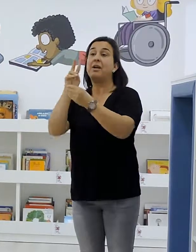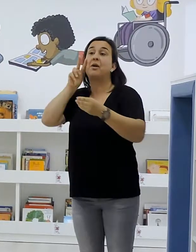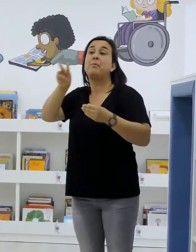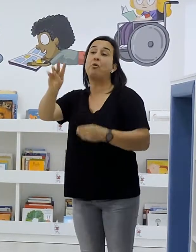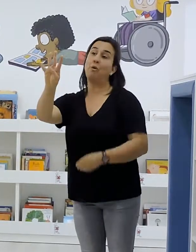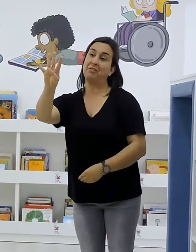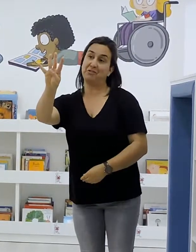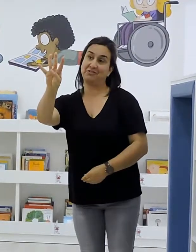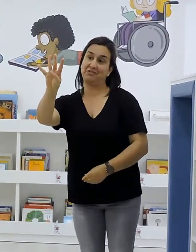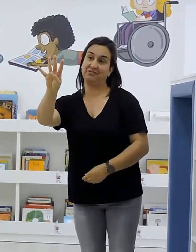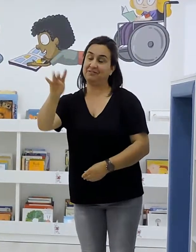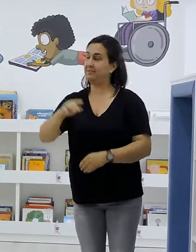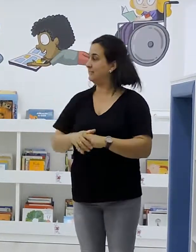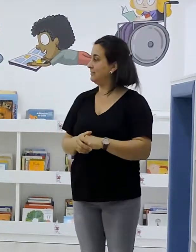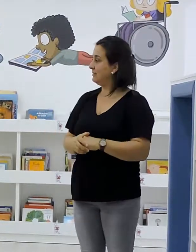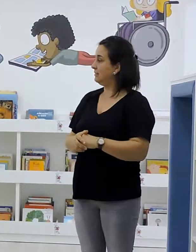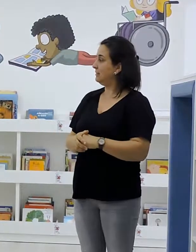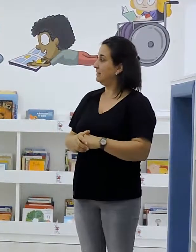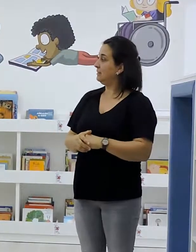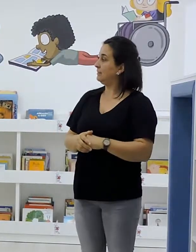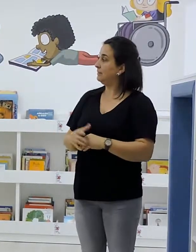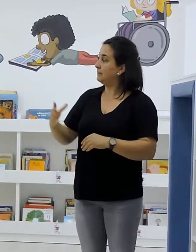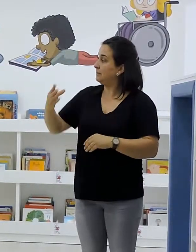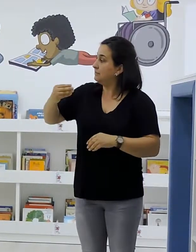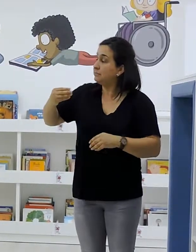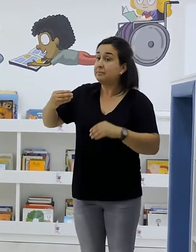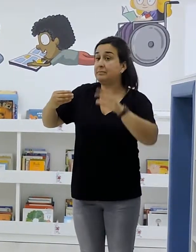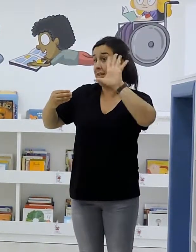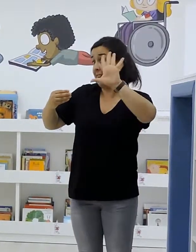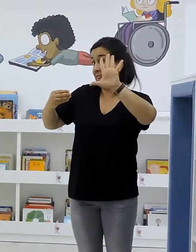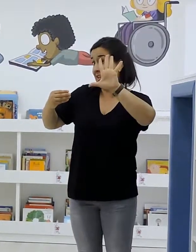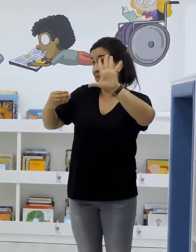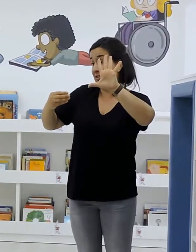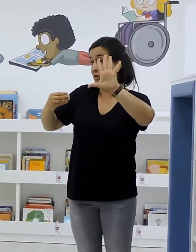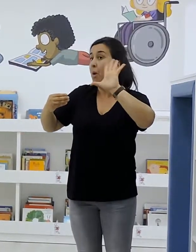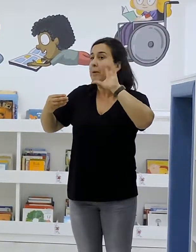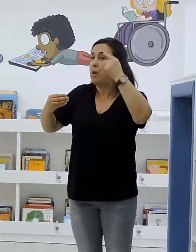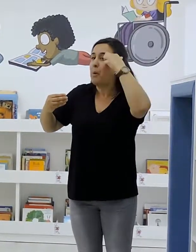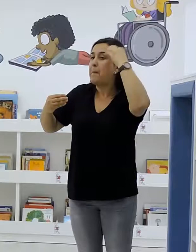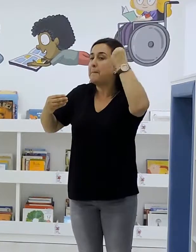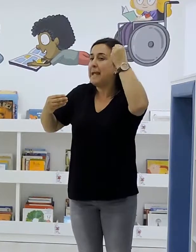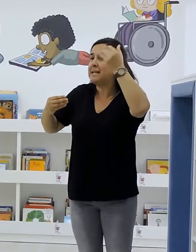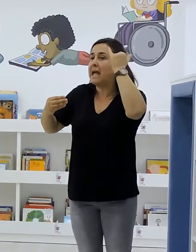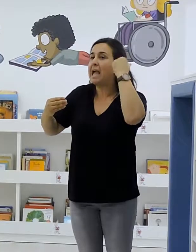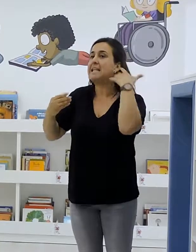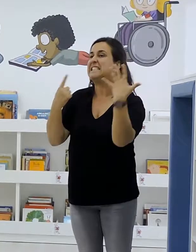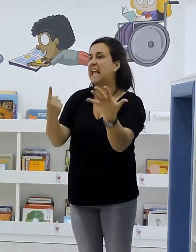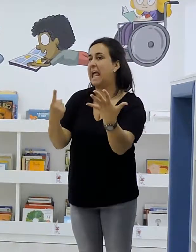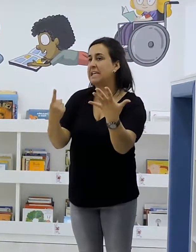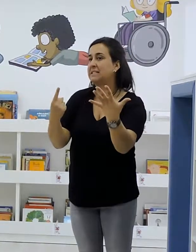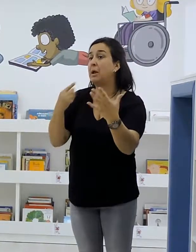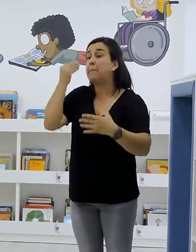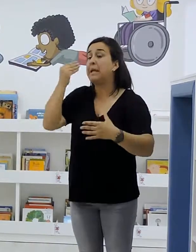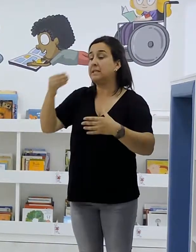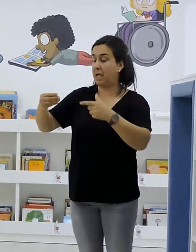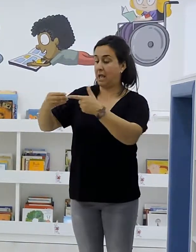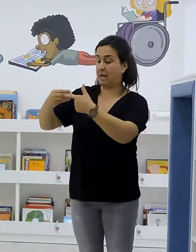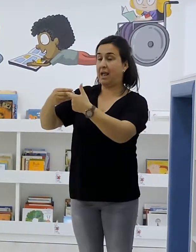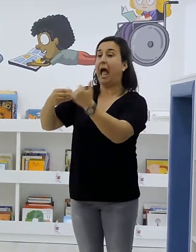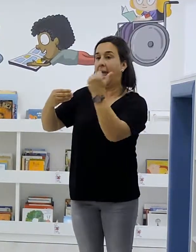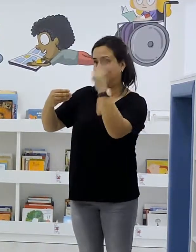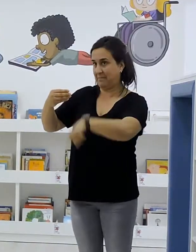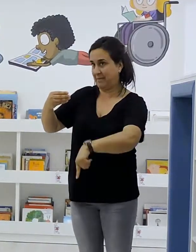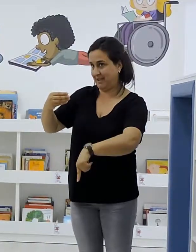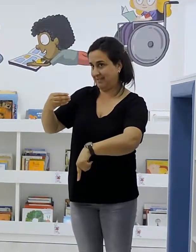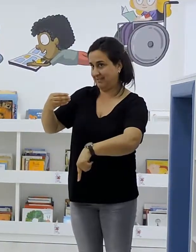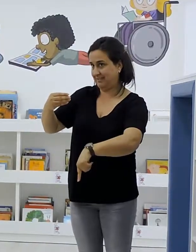puntos, ¿vale? Si la pongo aquí, la gente ve 5, pero cree que hay 6. Porque creen que aquí está el otro punto.